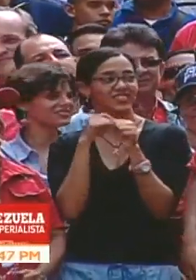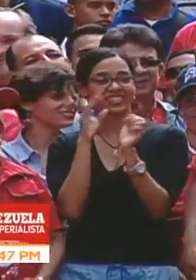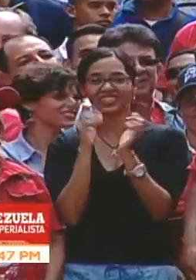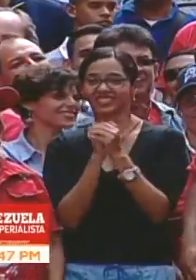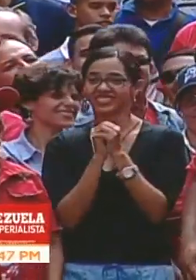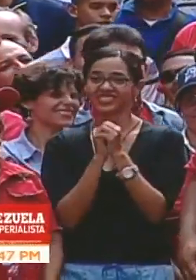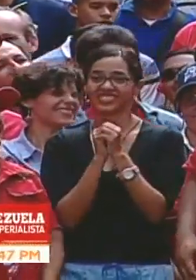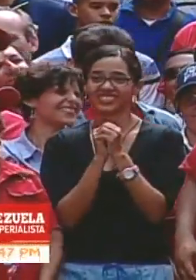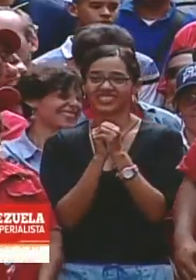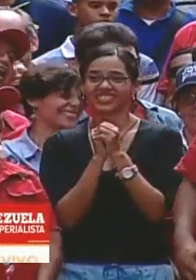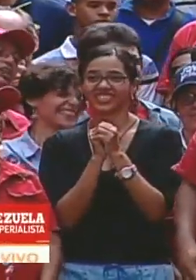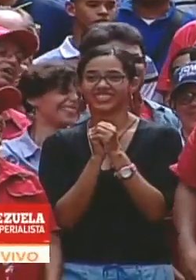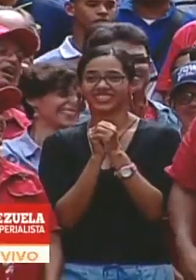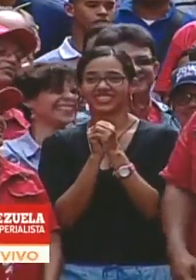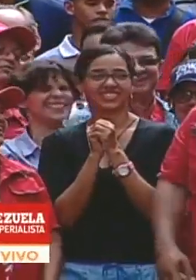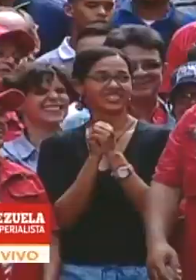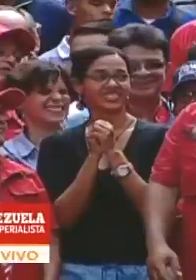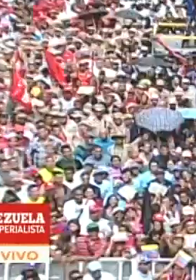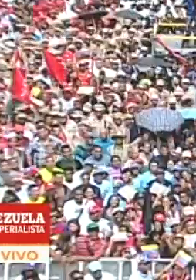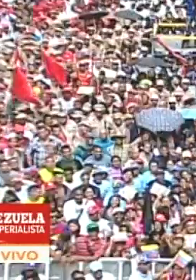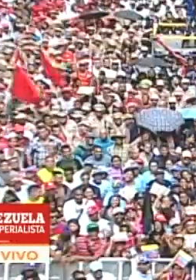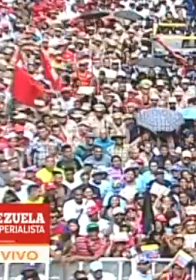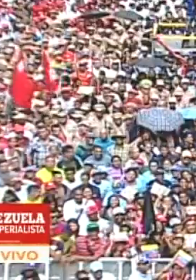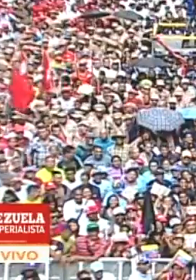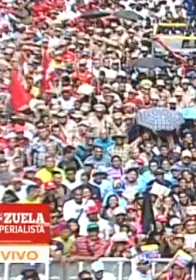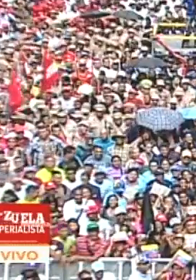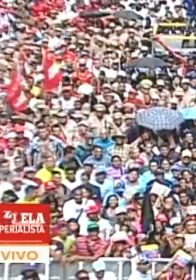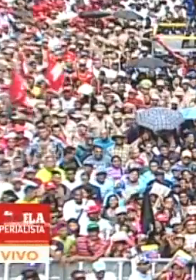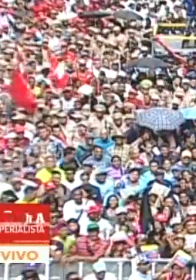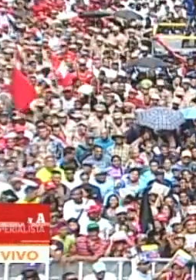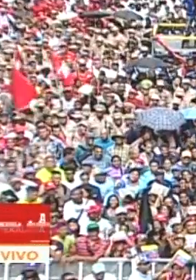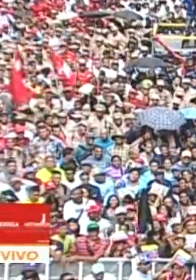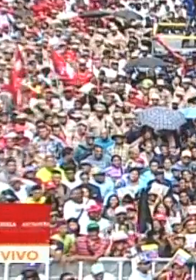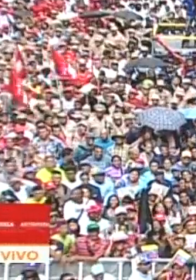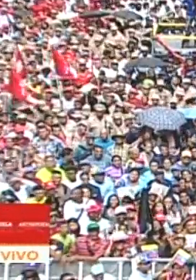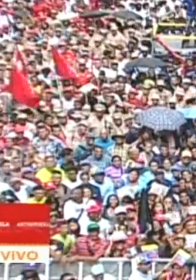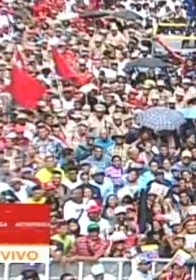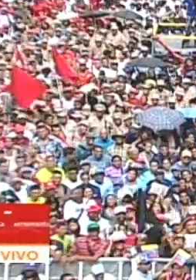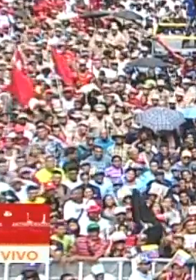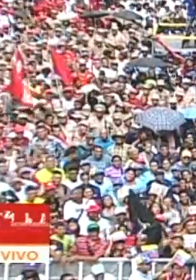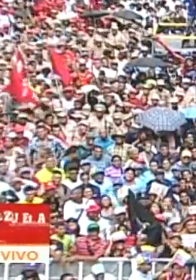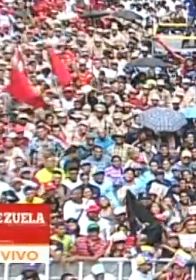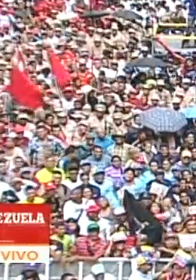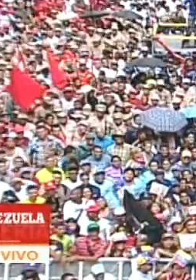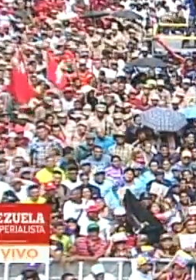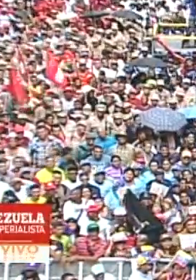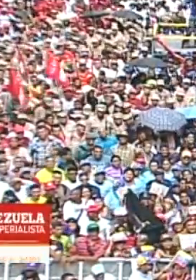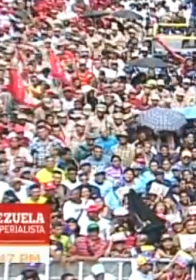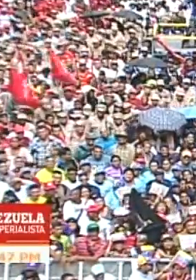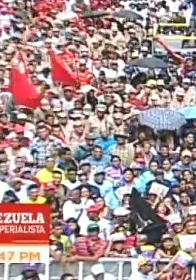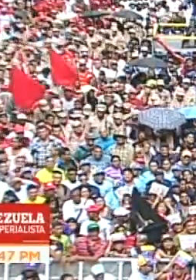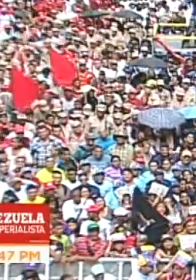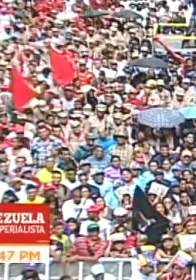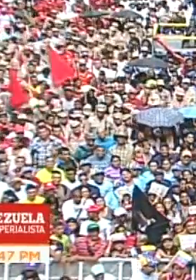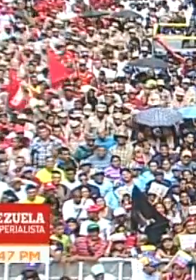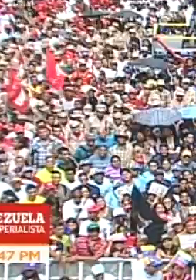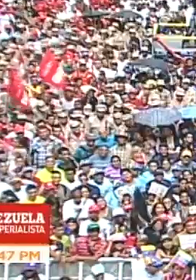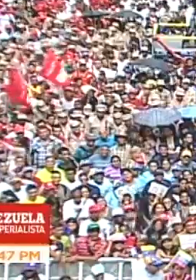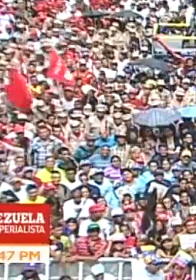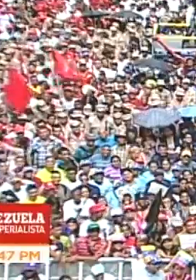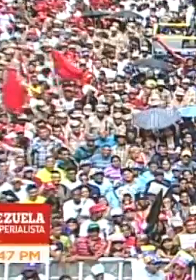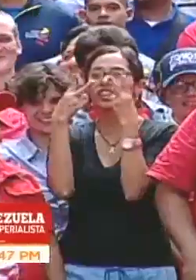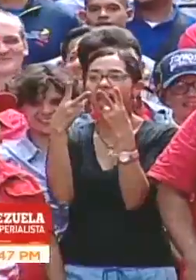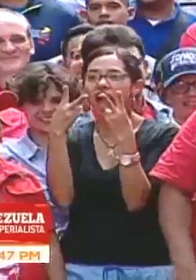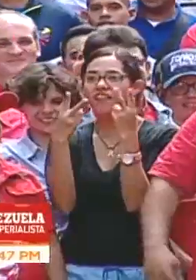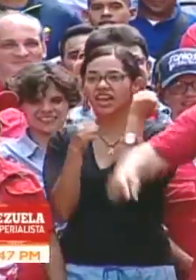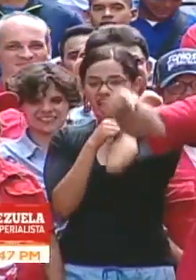existe mertiolate? Todavía. Con mertiolate se cura. El día que ustedes vean